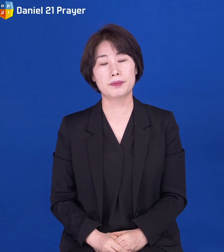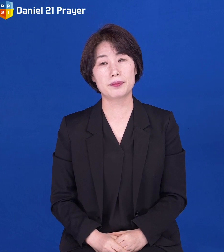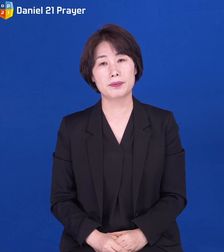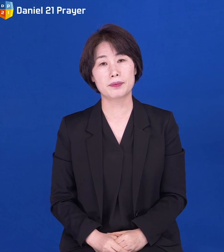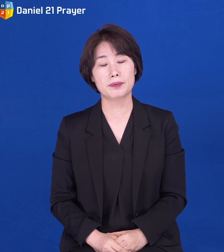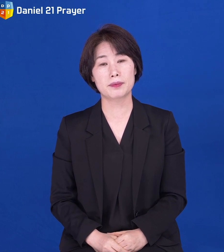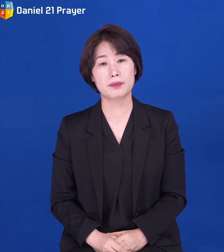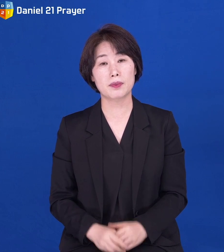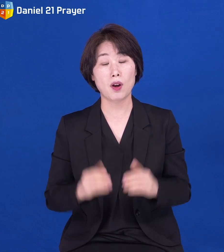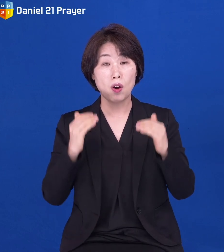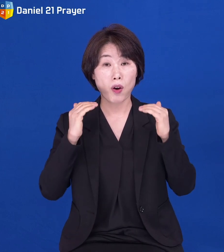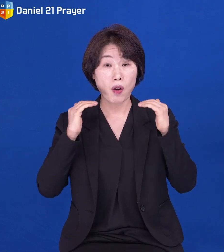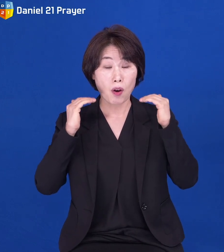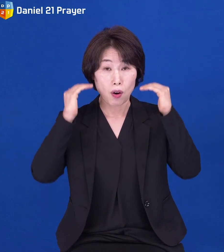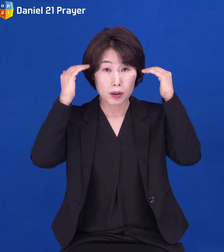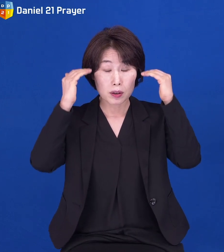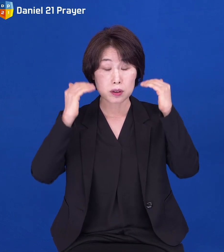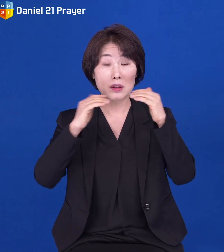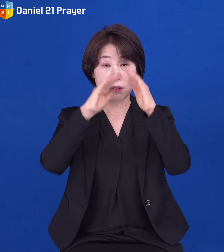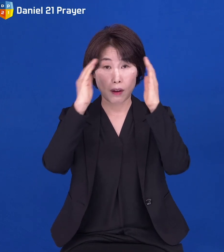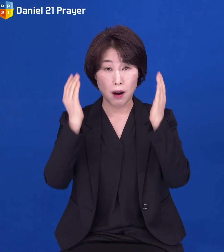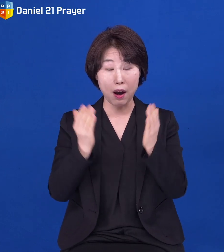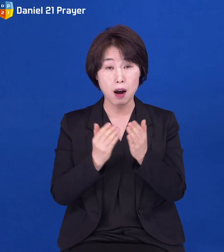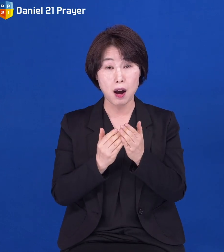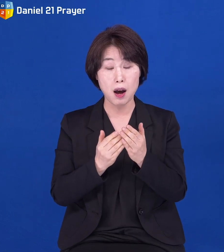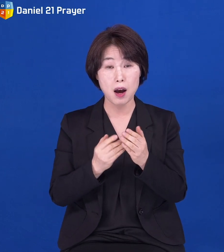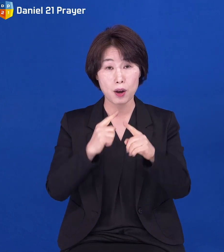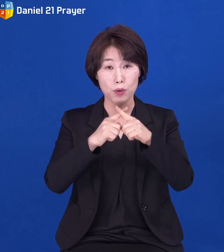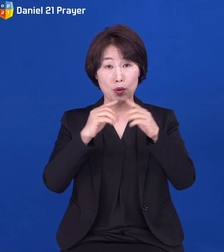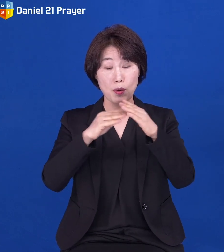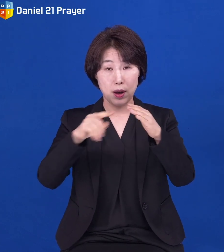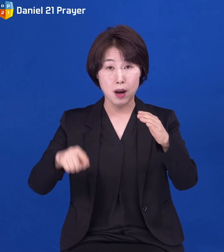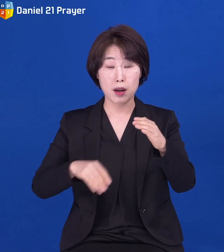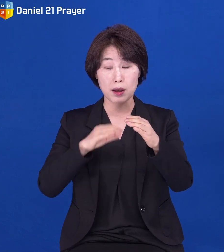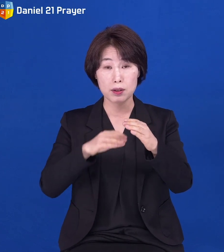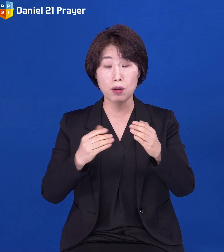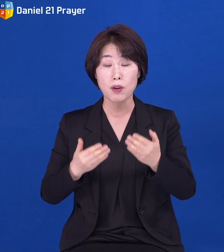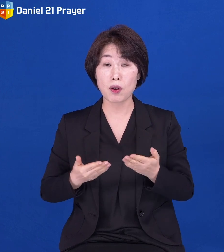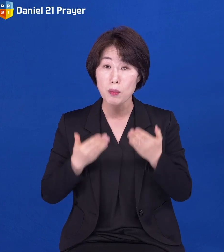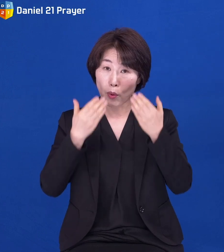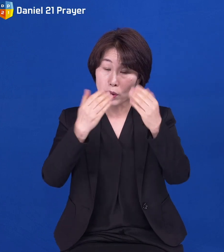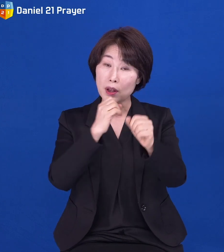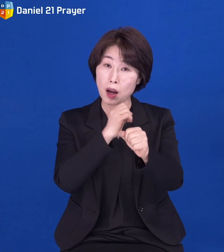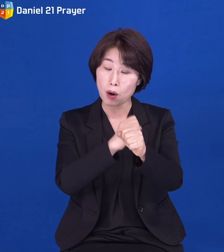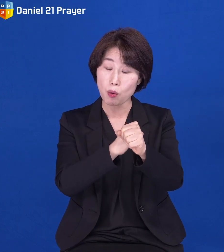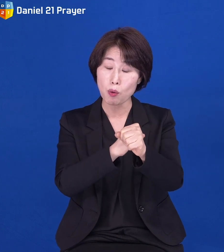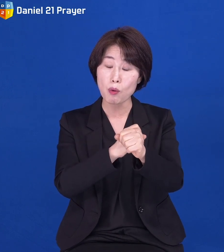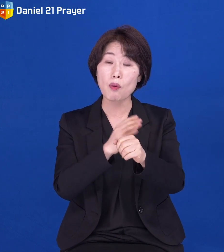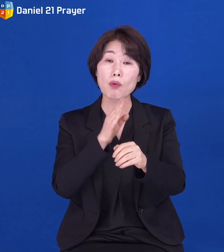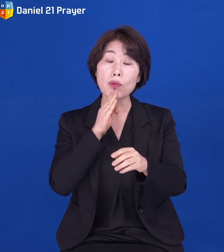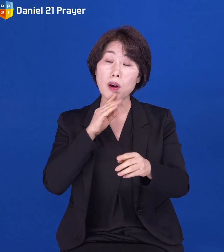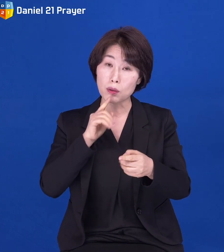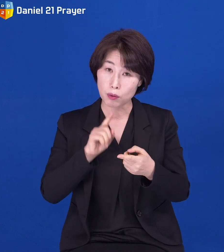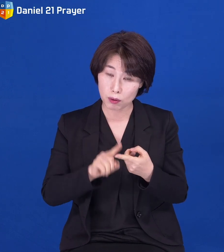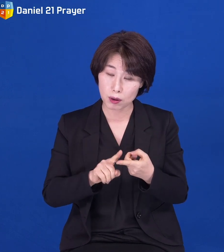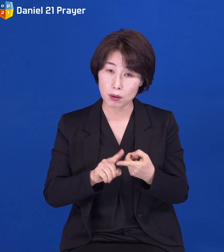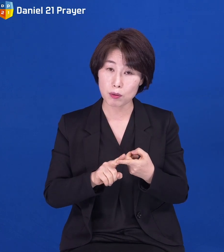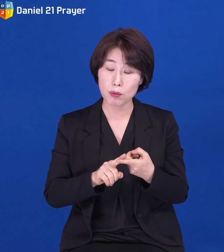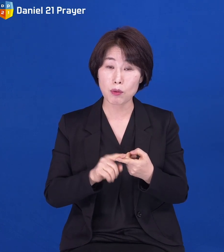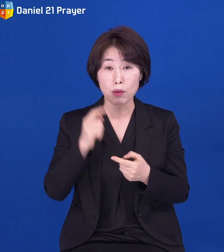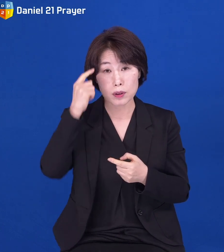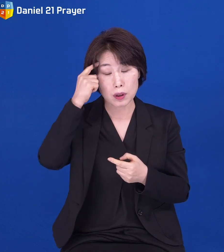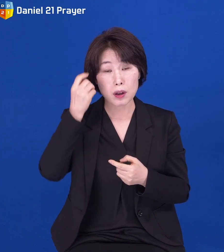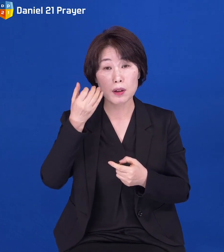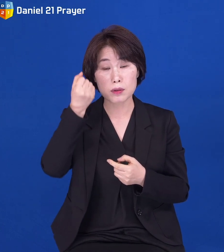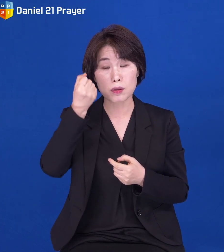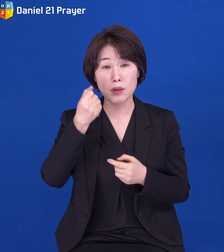다 어른들은 교회에서 저렇게 하는 거구나. 원래 저렇게 구역 예배를 드려야 되고 힘든 분들 찾아가가지고 기도해주고 예배